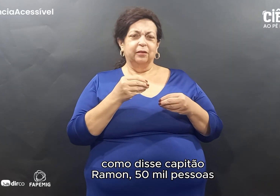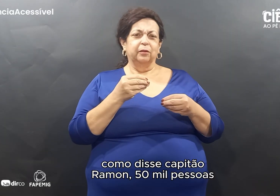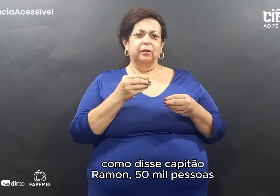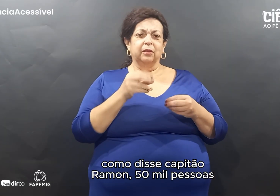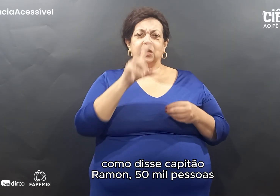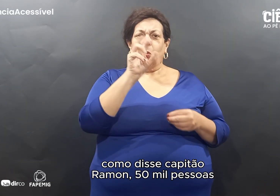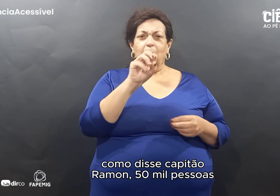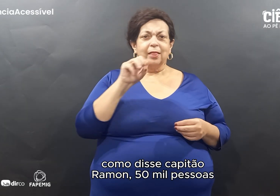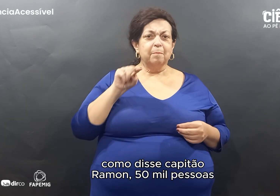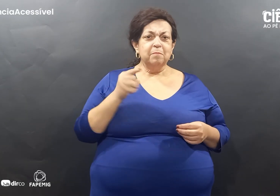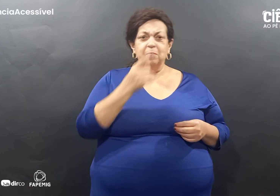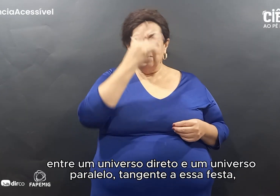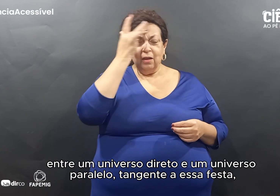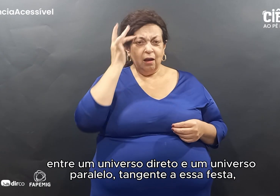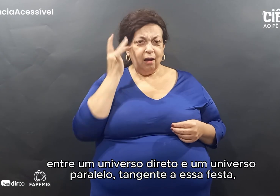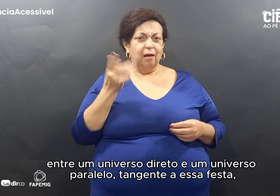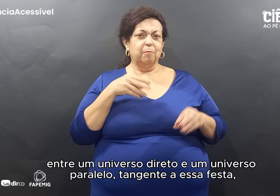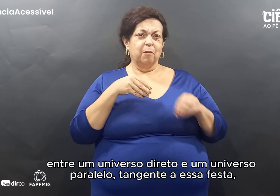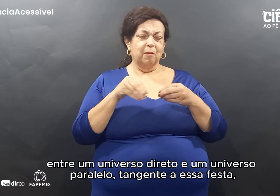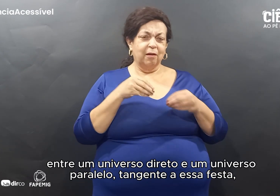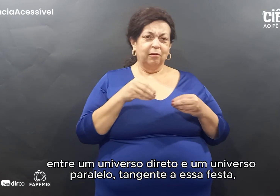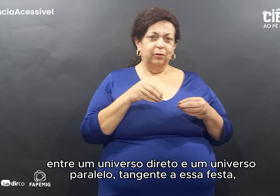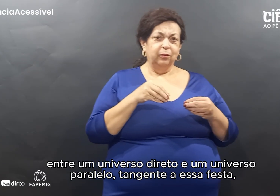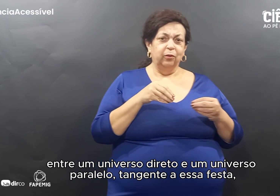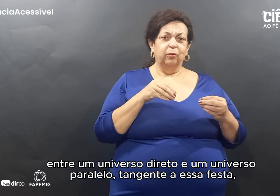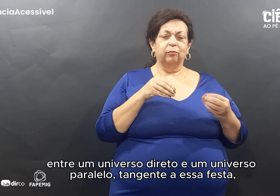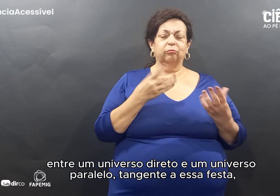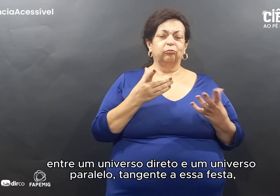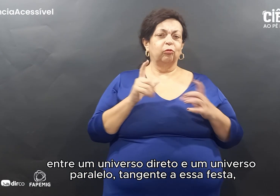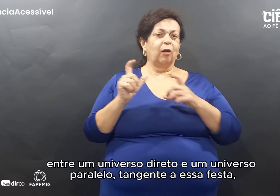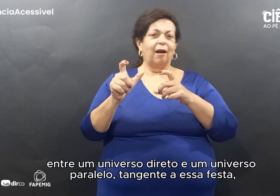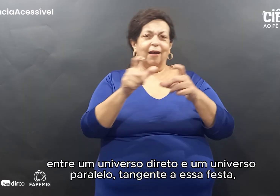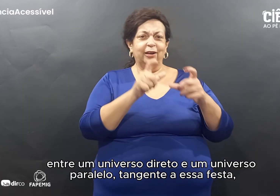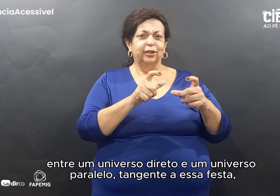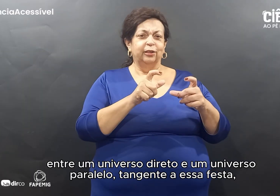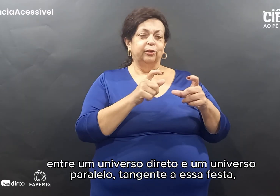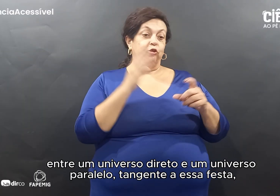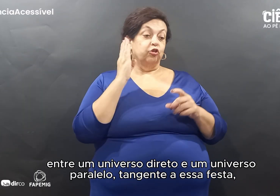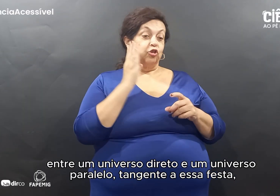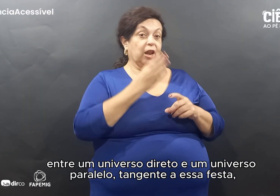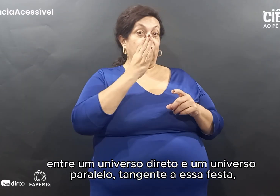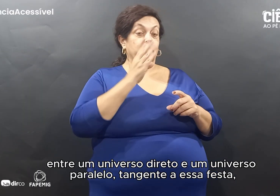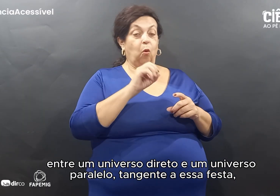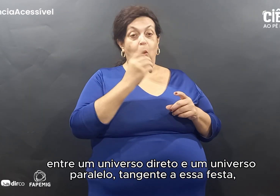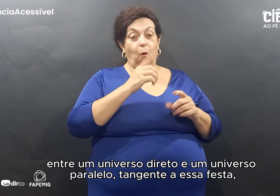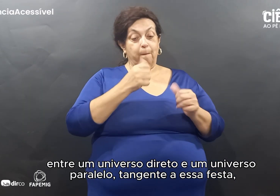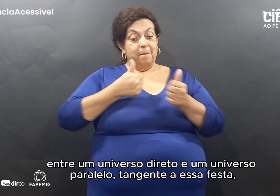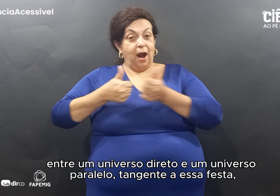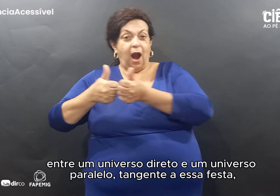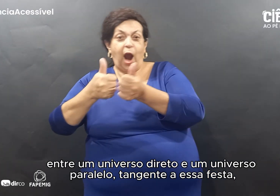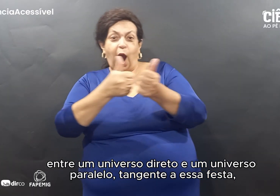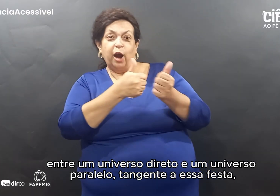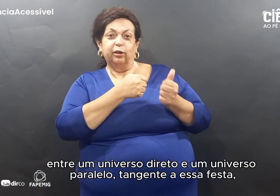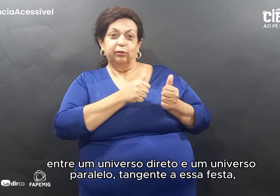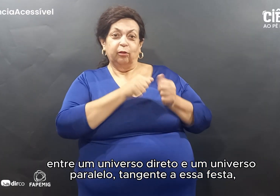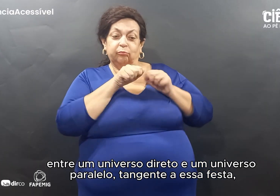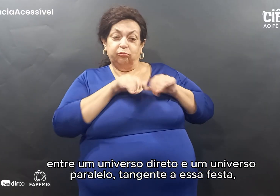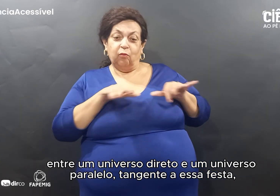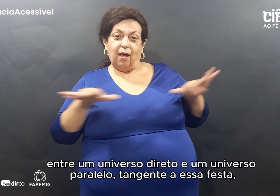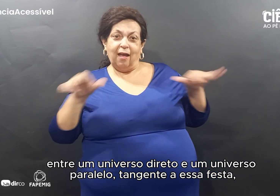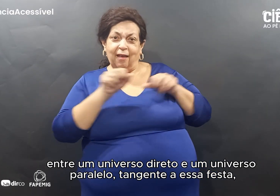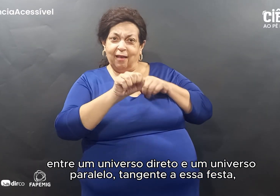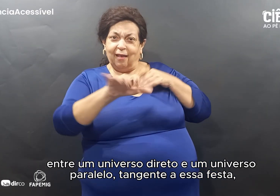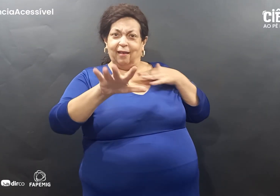aí 50 mil pessoas entre um universo direto e um universo, né, paralelo, tangente a